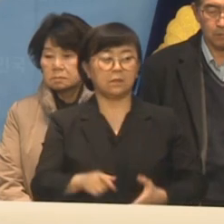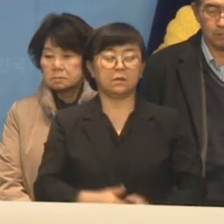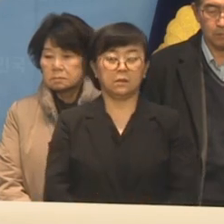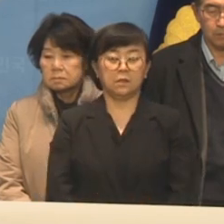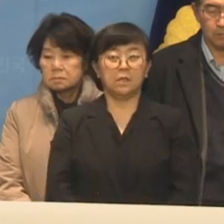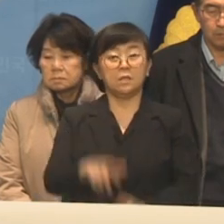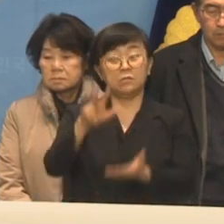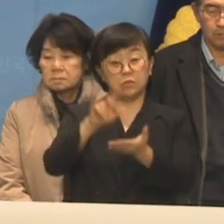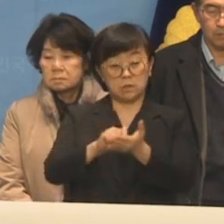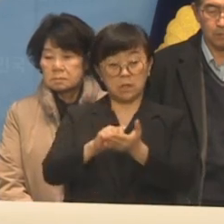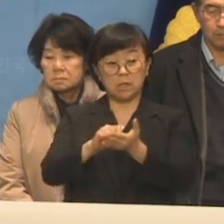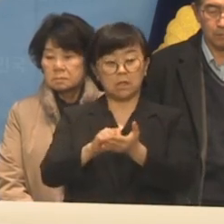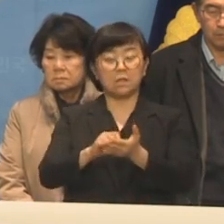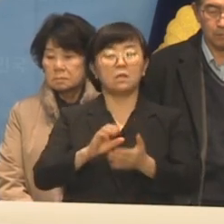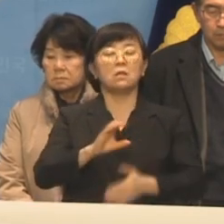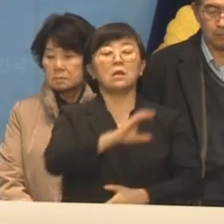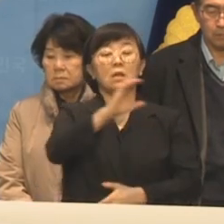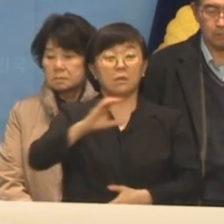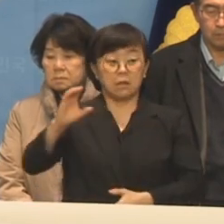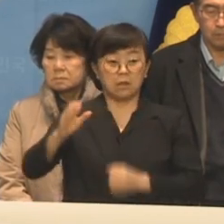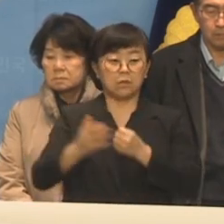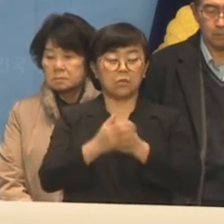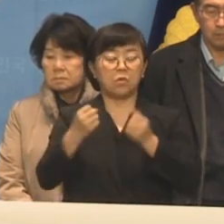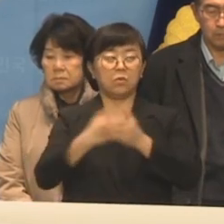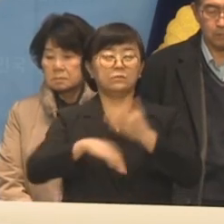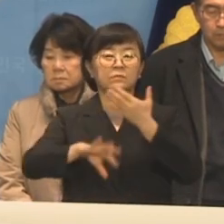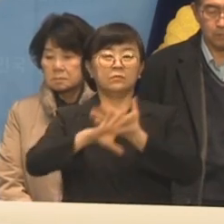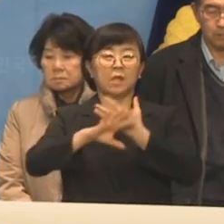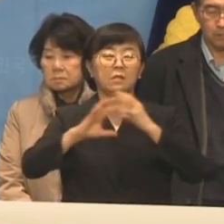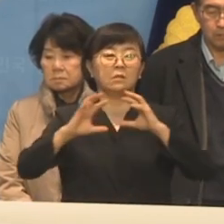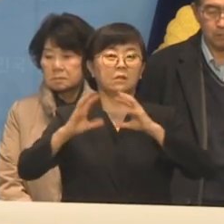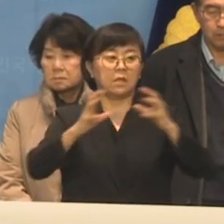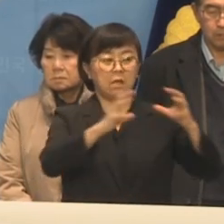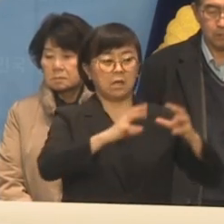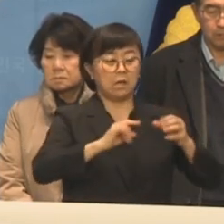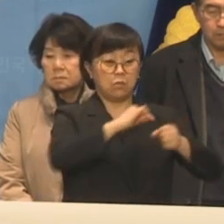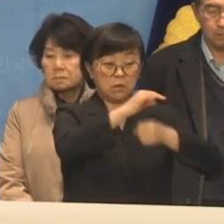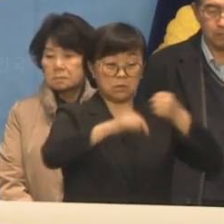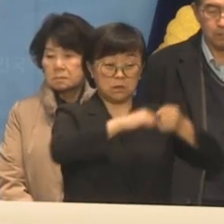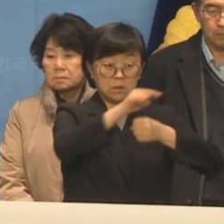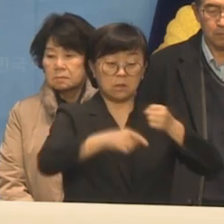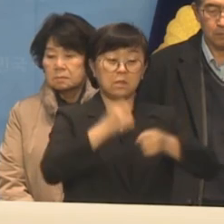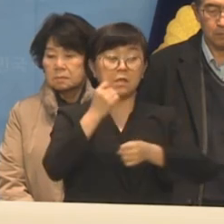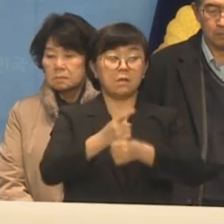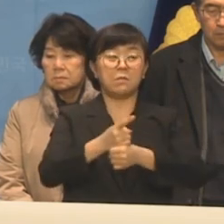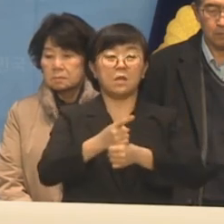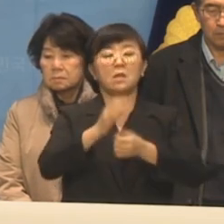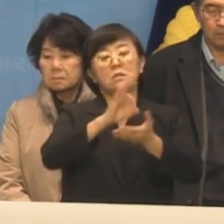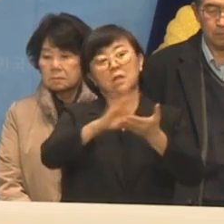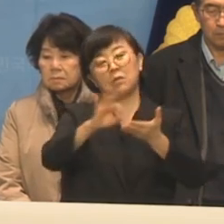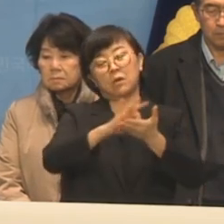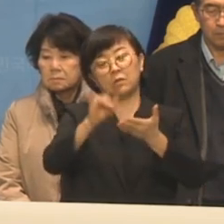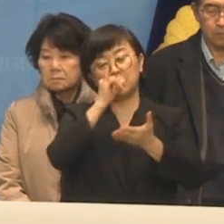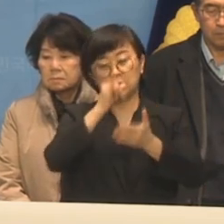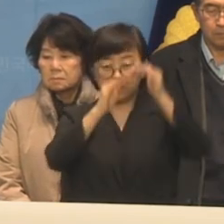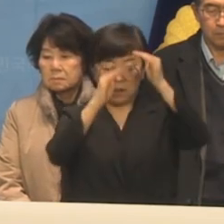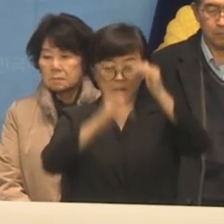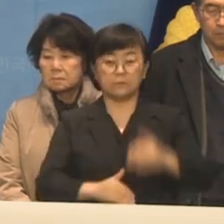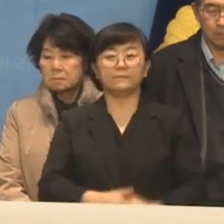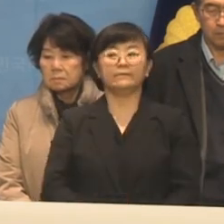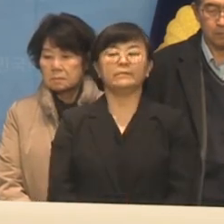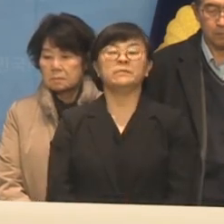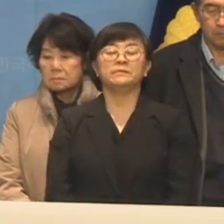이 문제는 캐나다를 비롯한 해외 중수형 원전에서도 이미 적용하고 있는 사안인